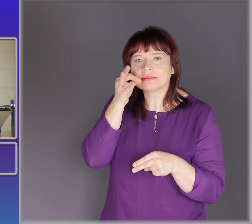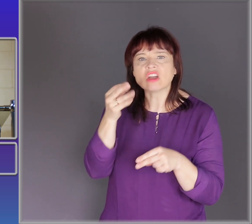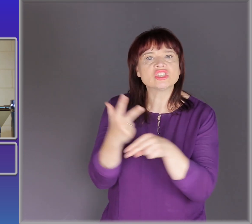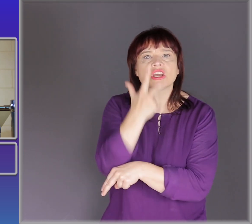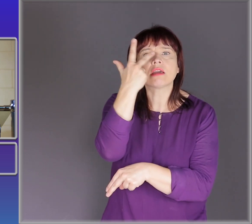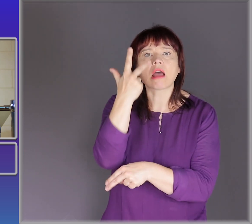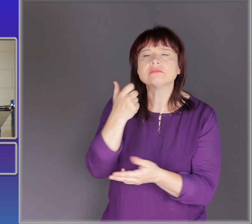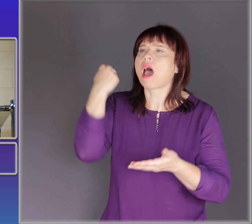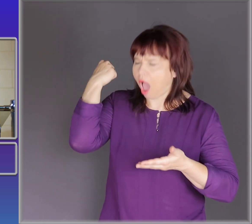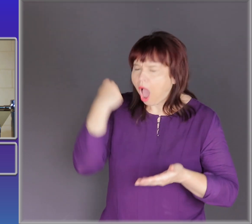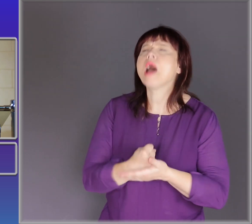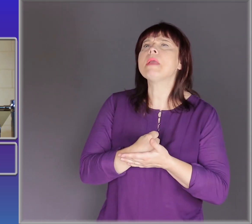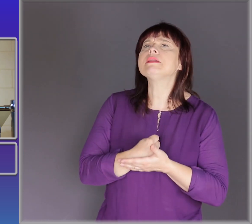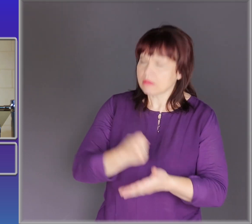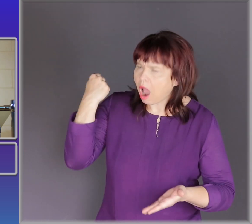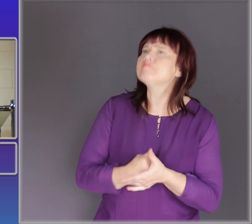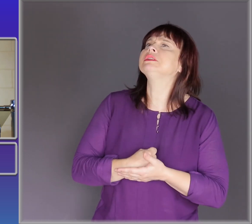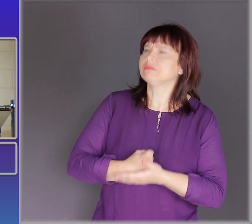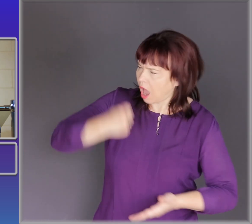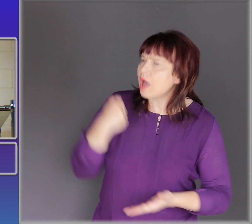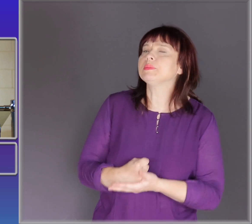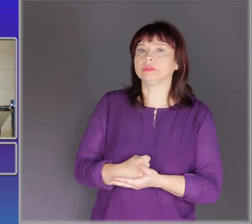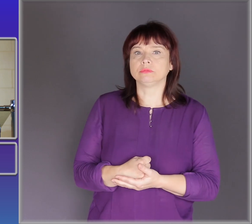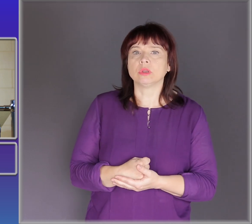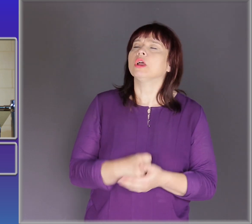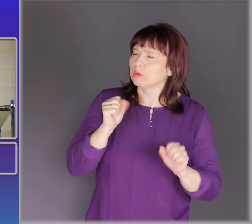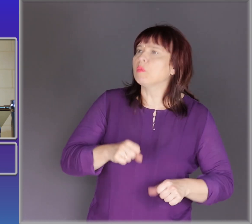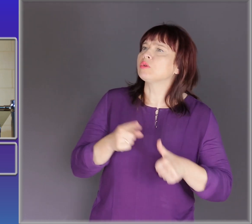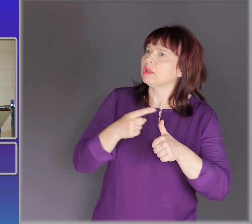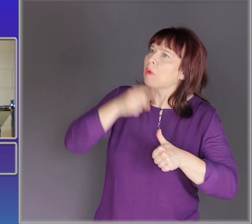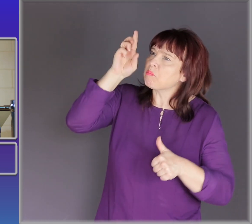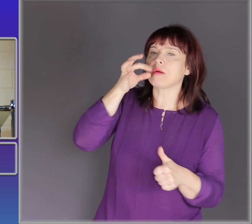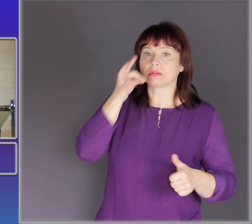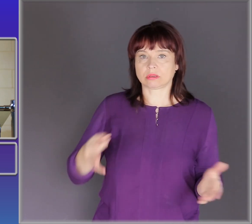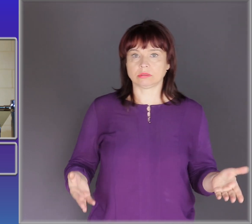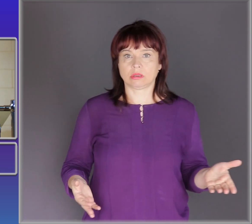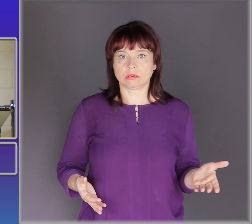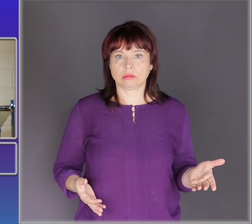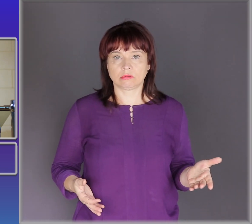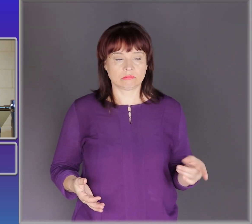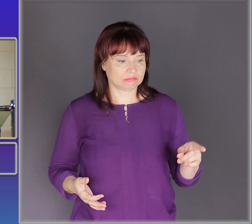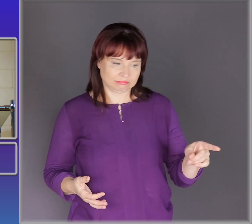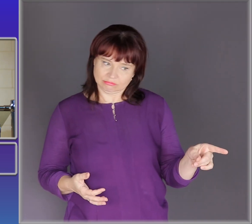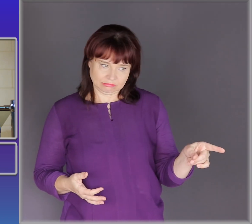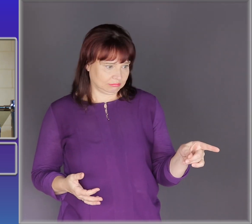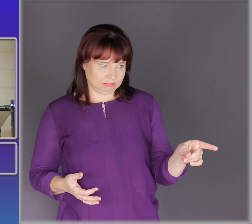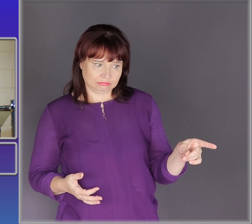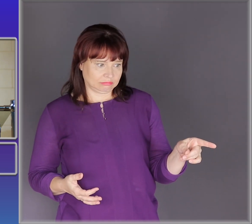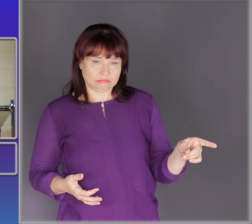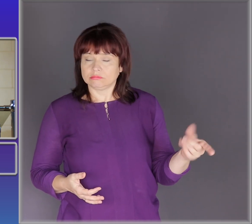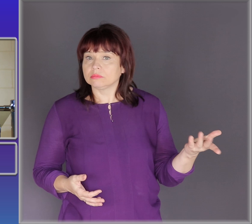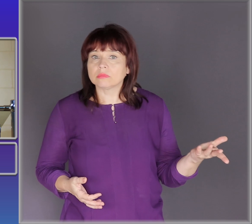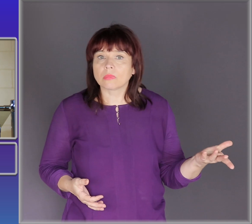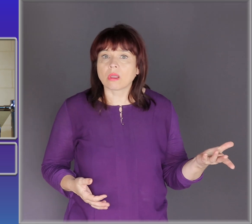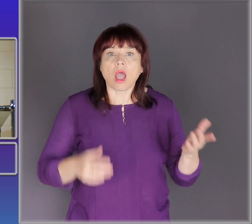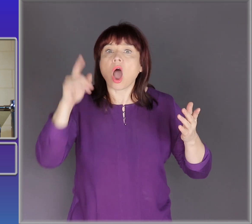скажут три раза аминь аминь аминь а может быть еще бога упомянут потому вопрос не форме не